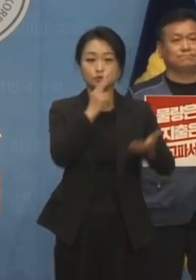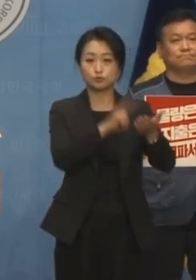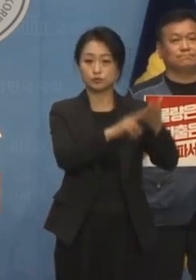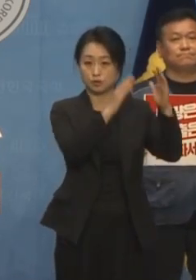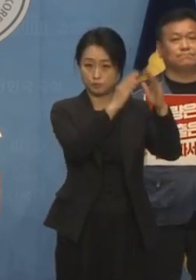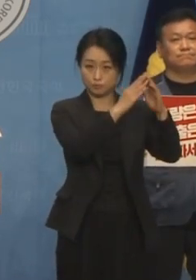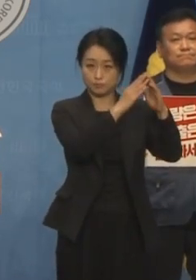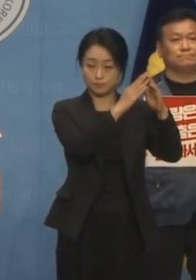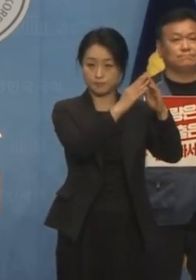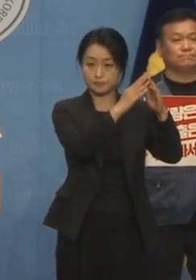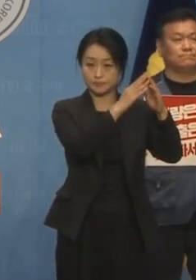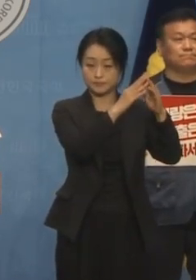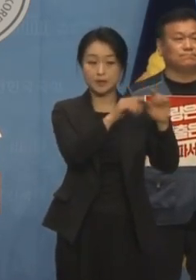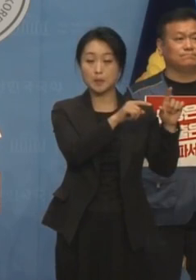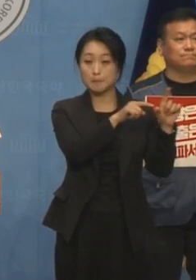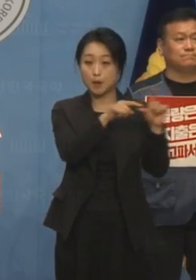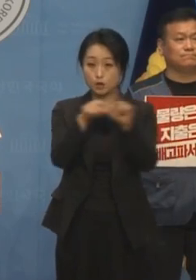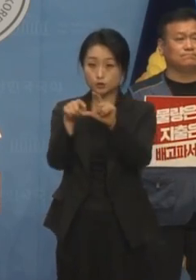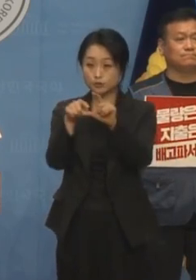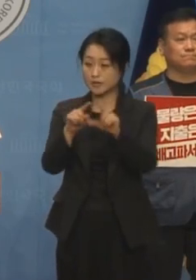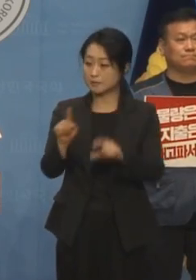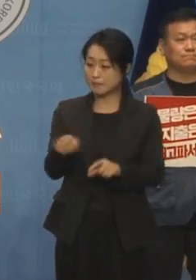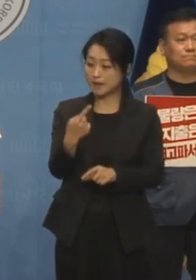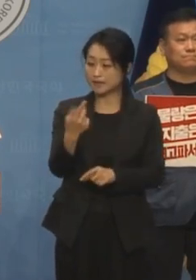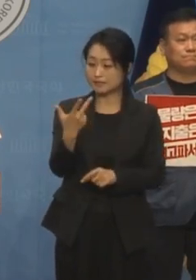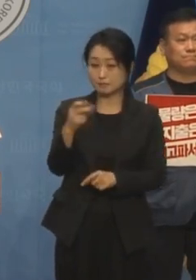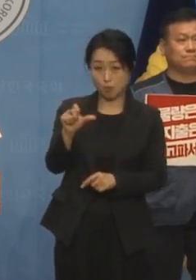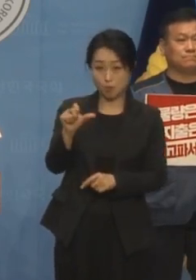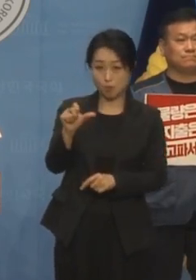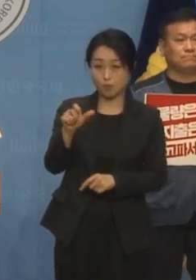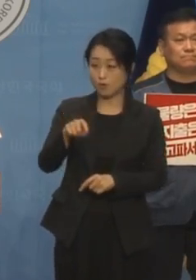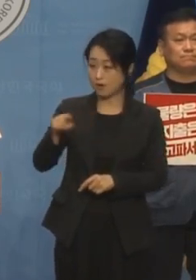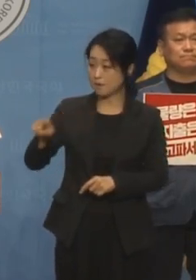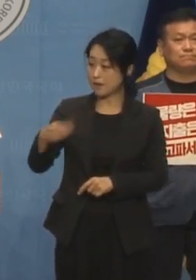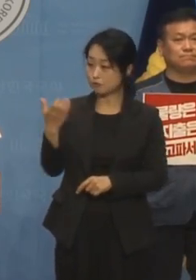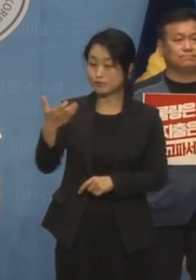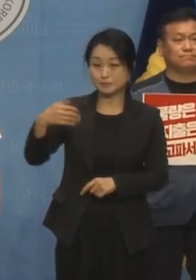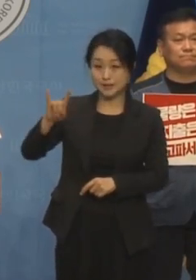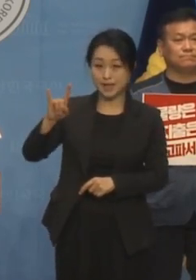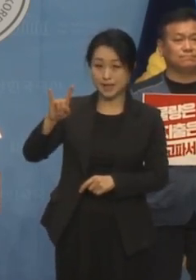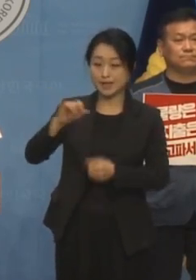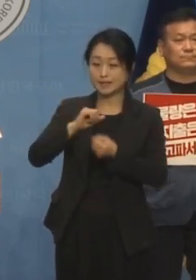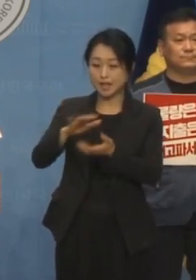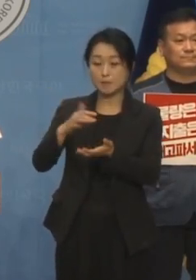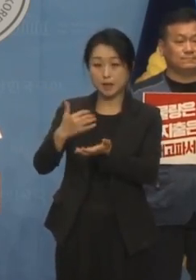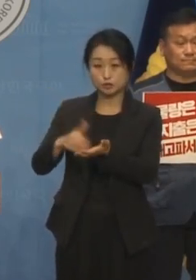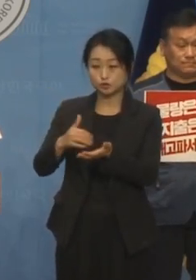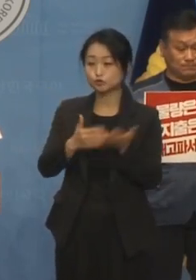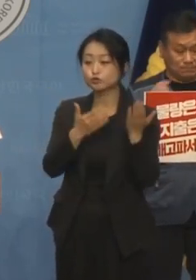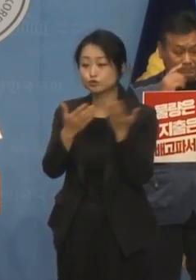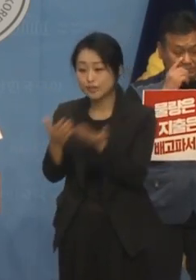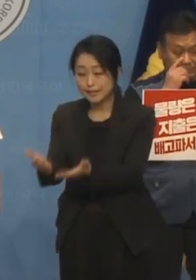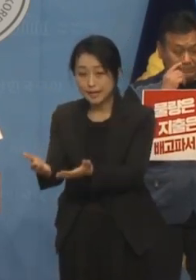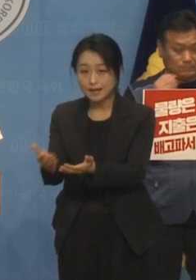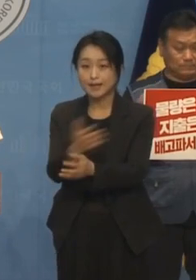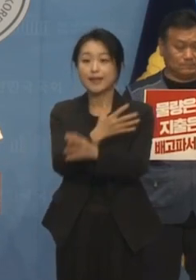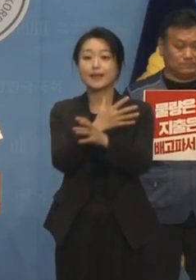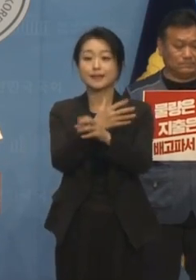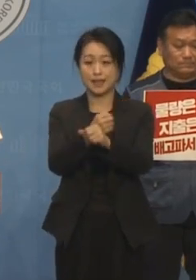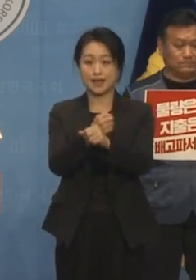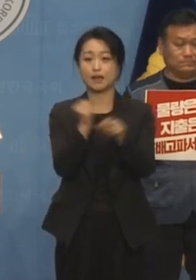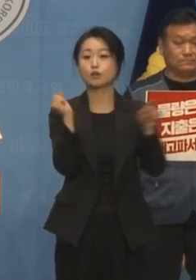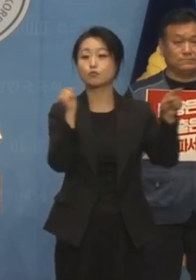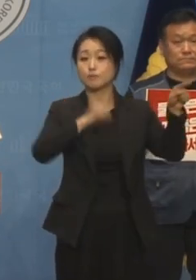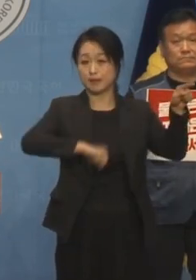우정사업본부는 일평균 175개에서 190개의 물량을 보장한다는 단체 협약을